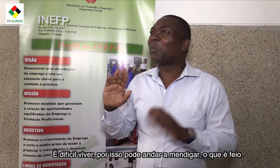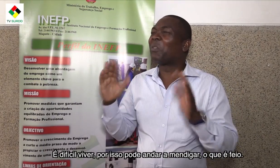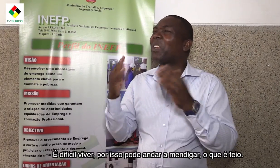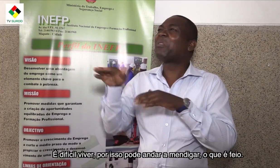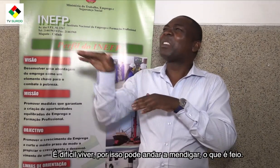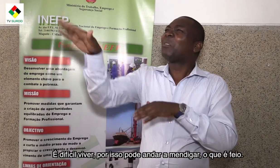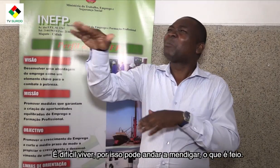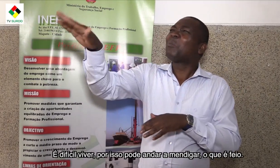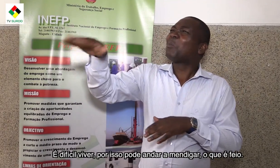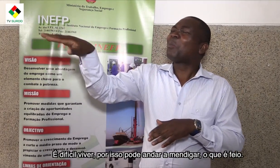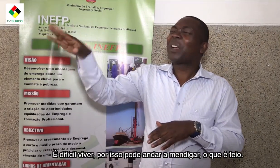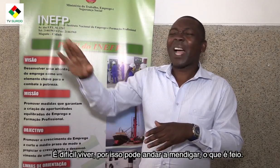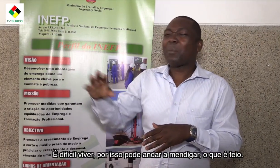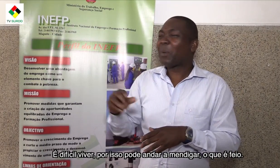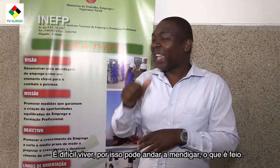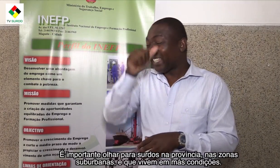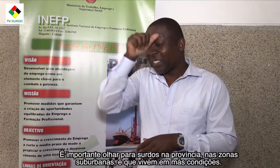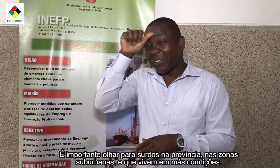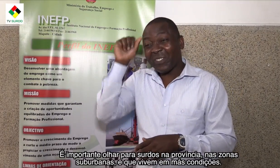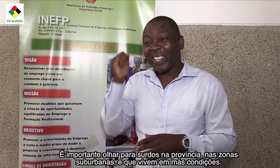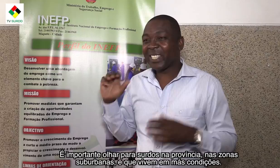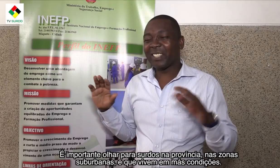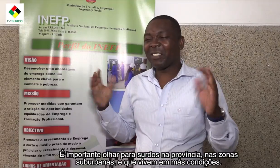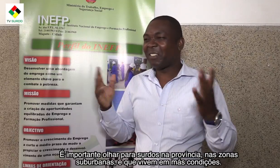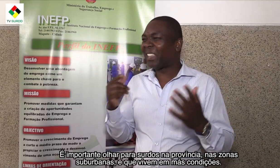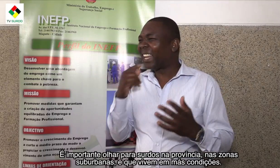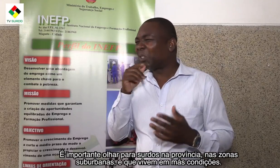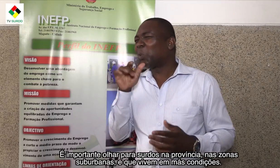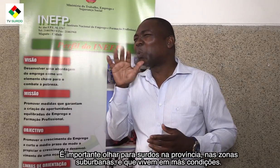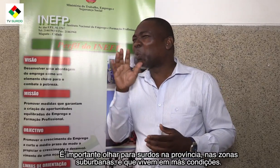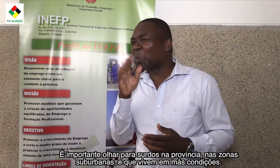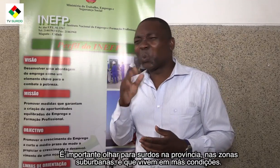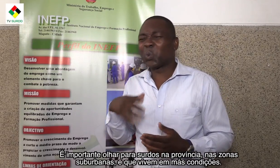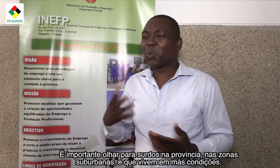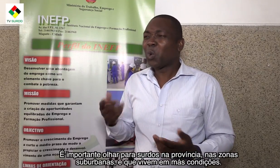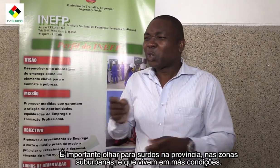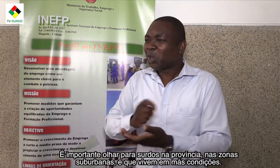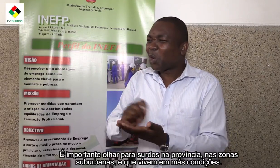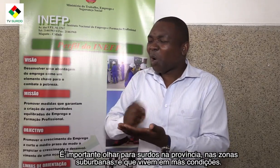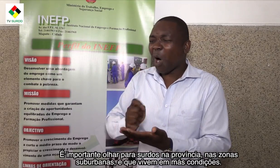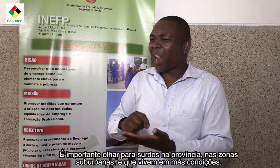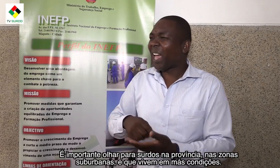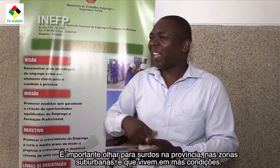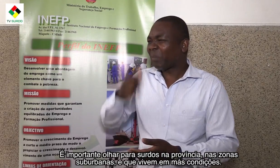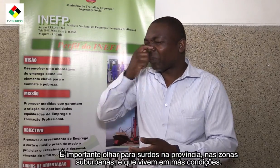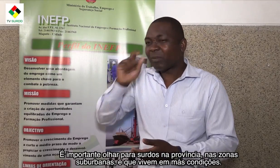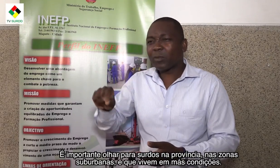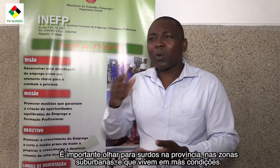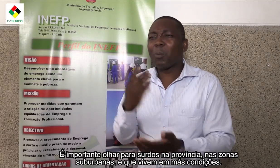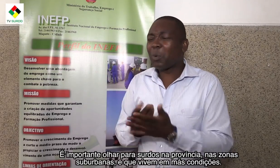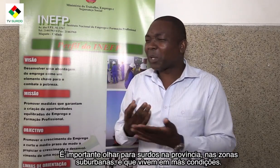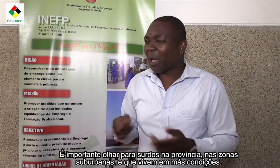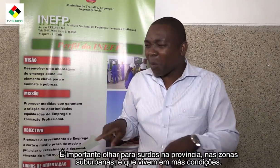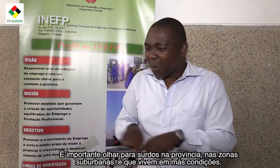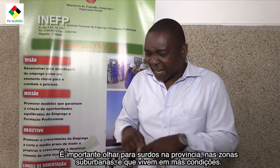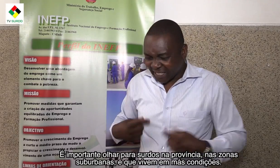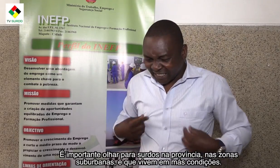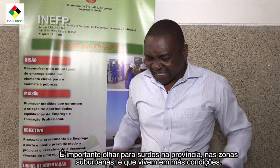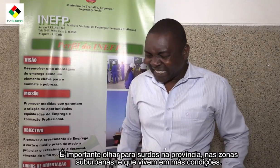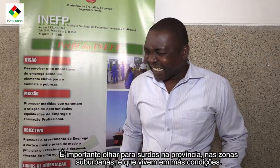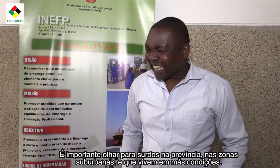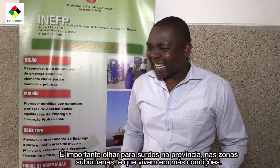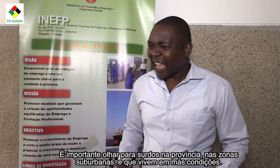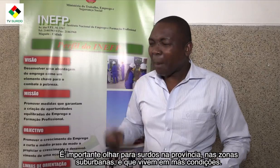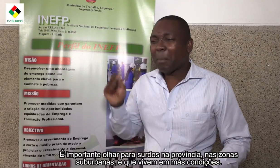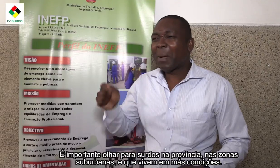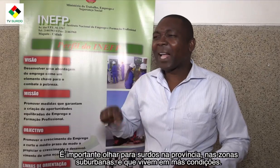É difícil viver, por isso podem andar a mendigar, o que é feio. É importante olhar